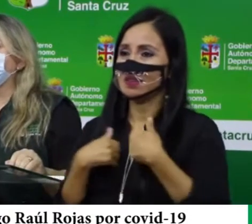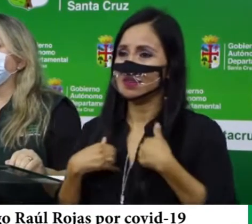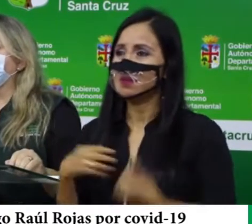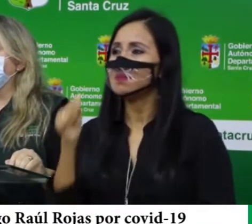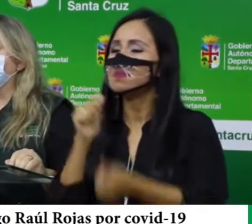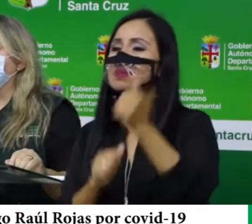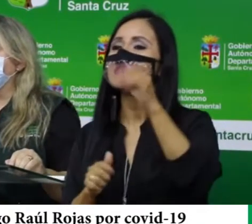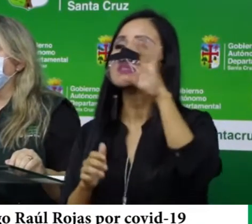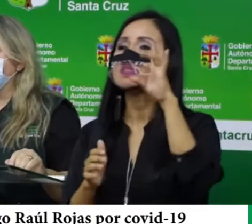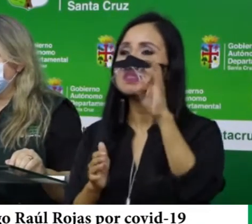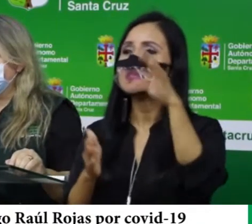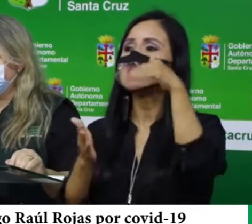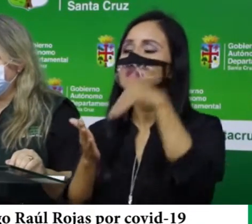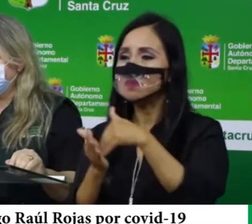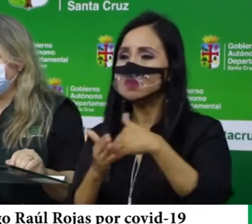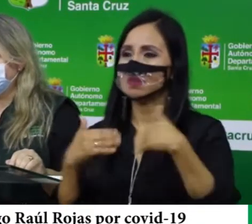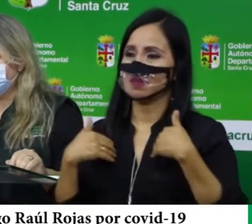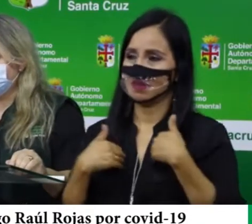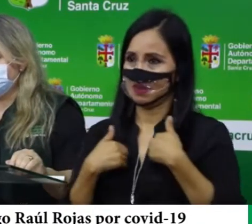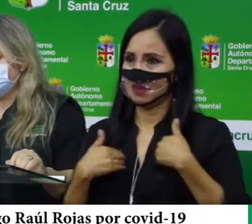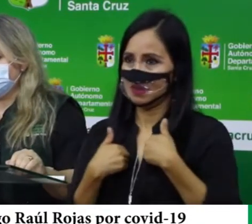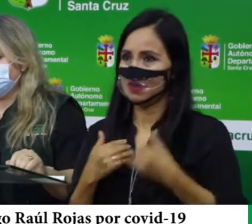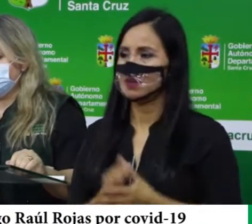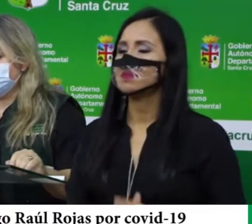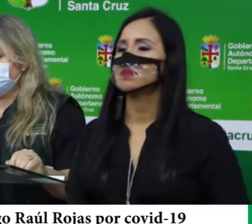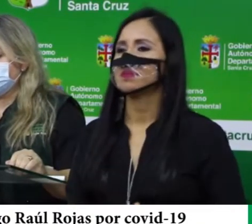más de 7.000 animales.